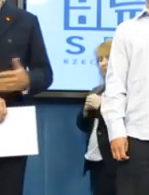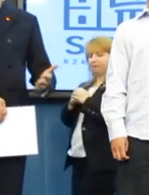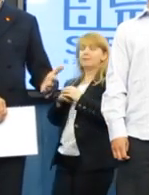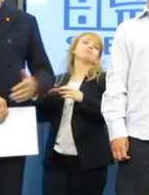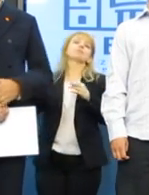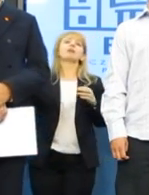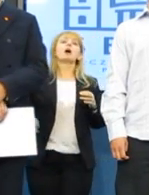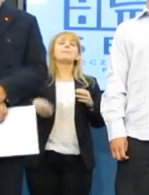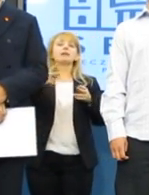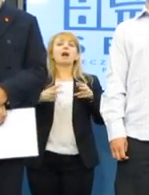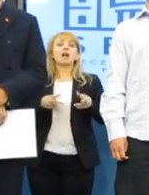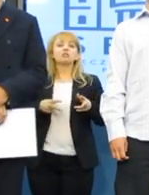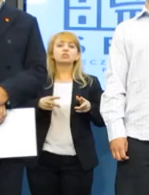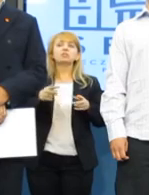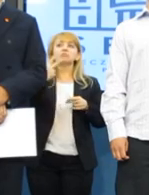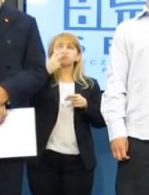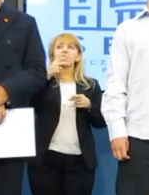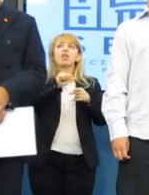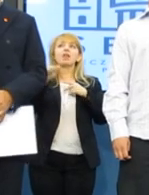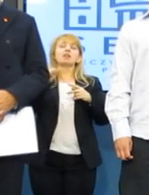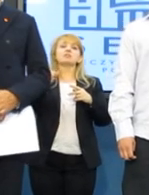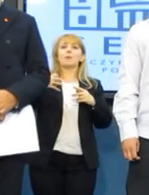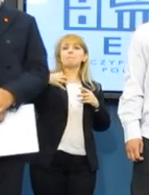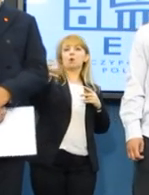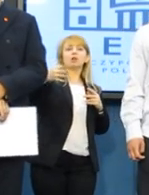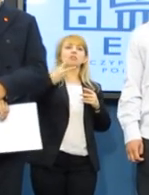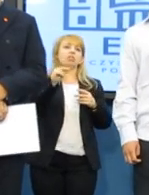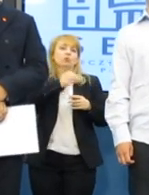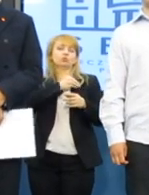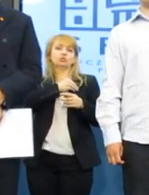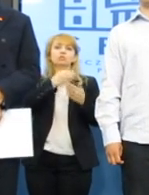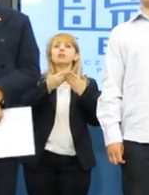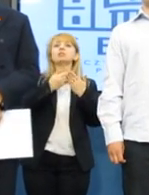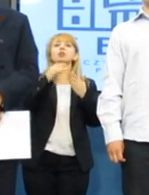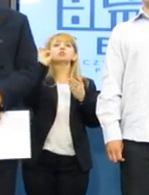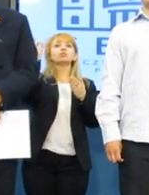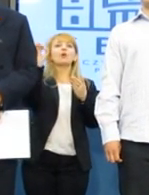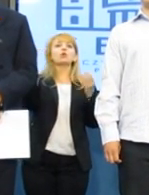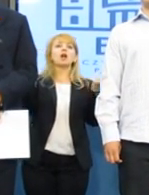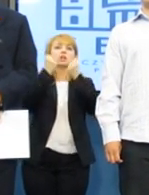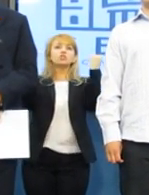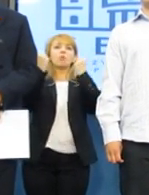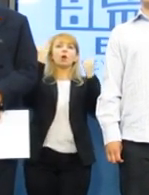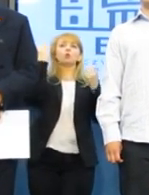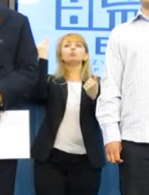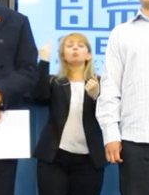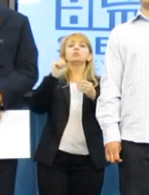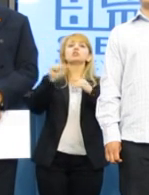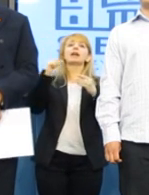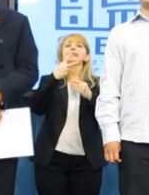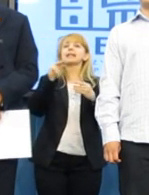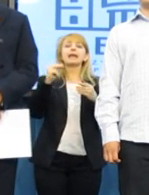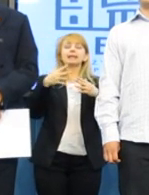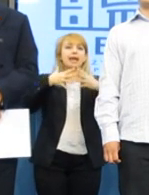Kaczyński najwyraźniej nieuczciwie się wzbogacił. Mnie to nie dziwi, gdyż jego działalność publiczna od zawsze była pod tym względem dla mnie niejasna i